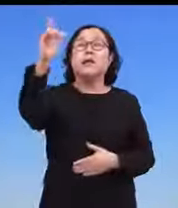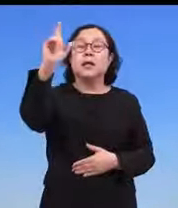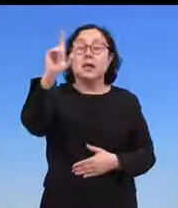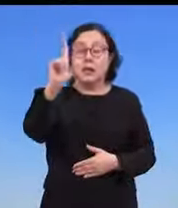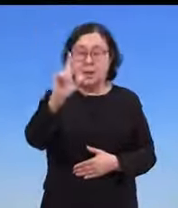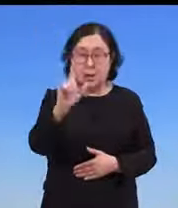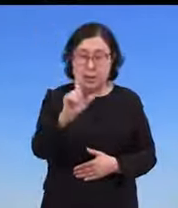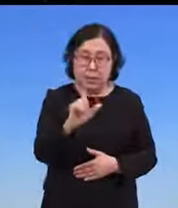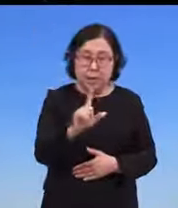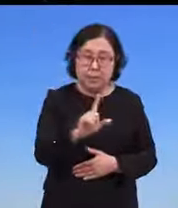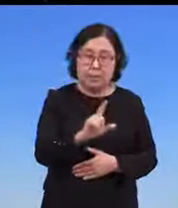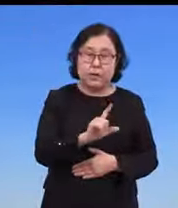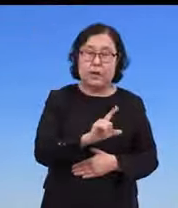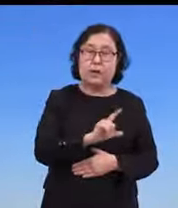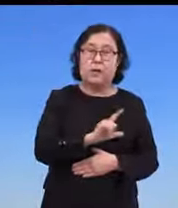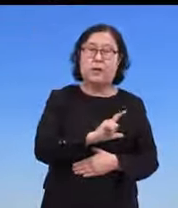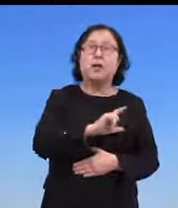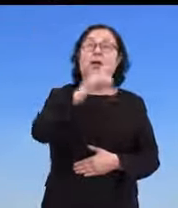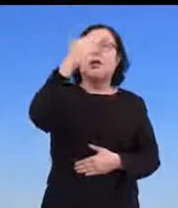그 이름을,